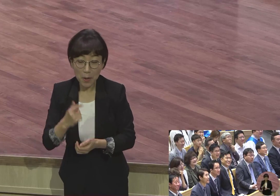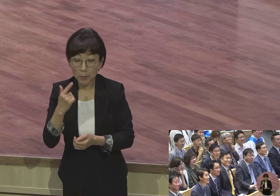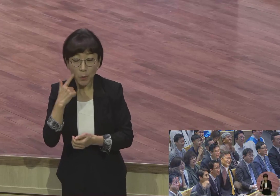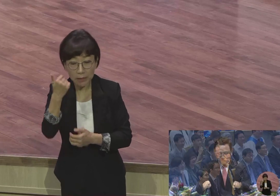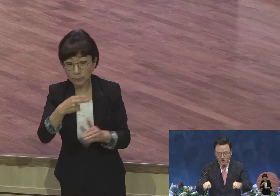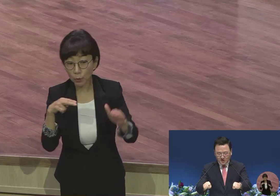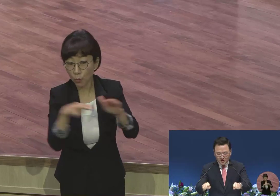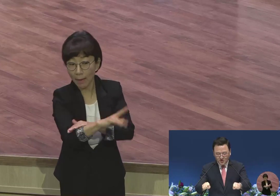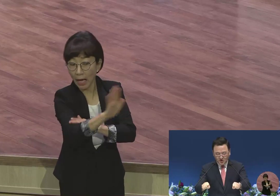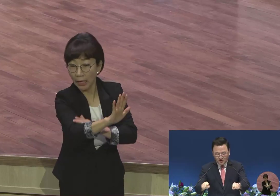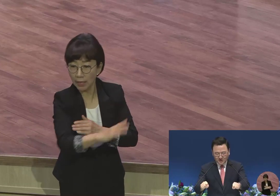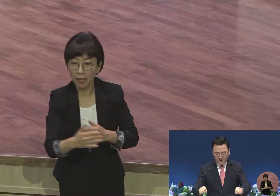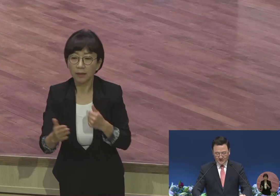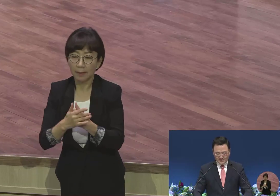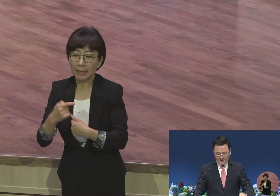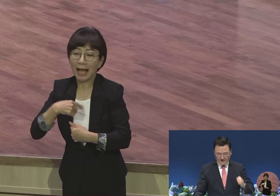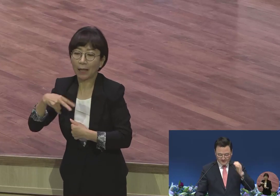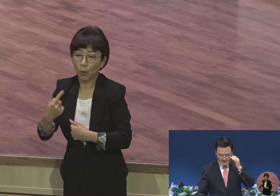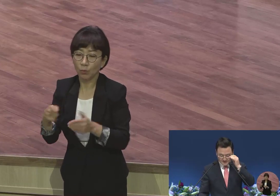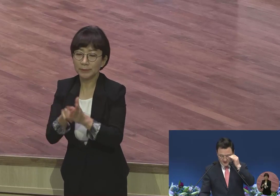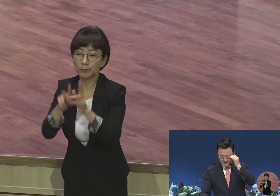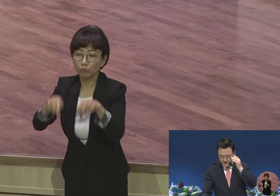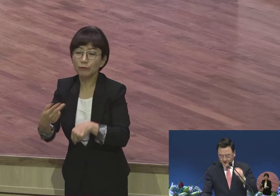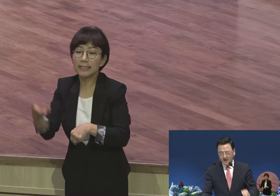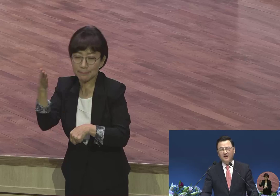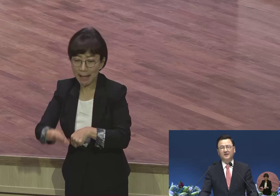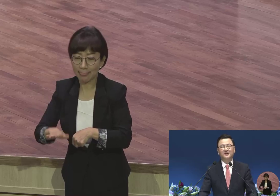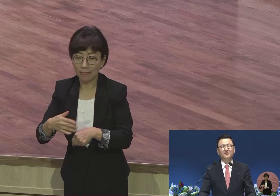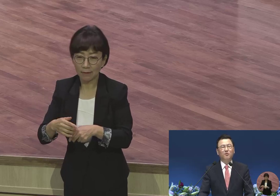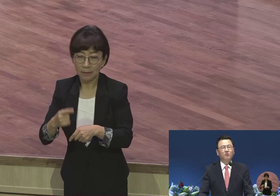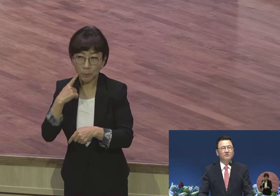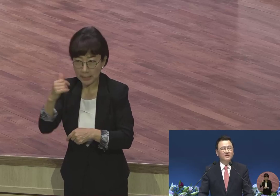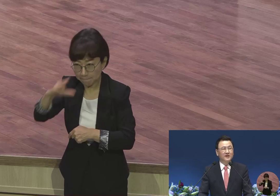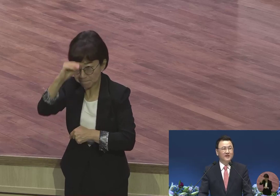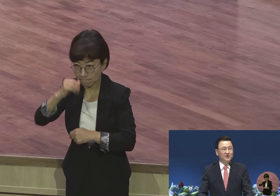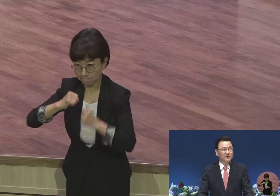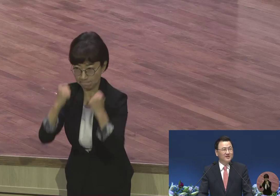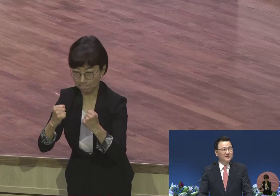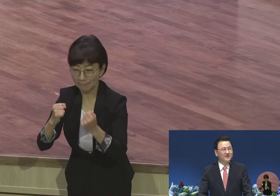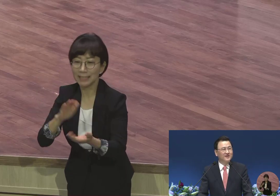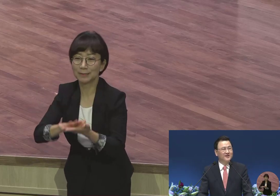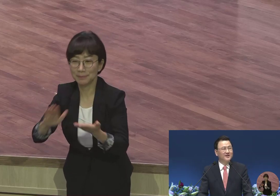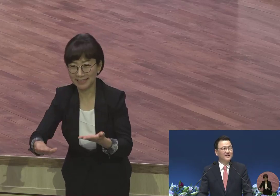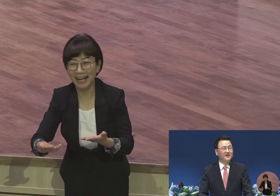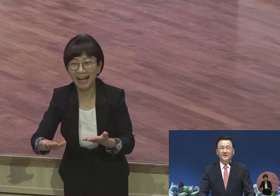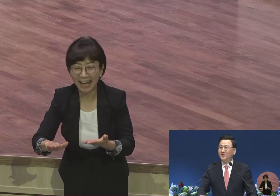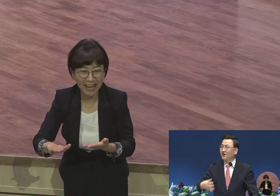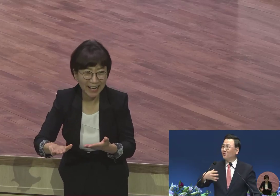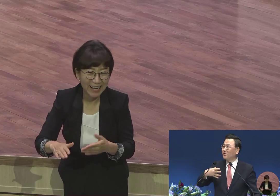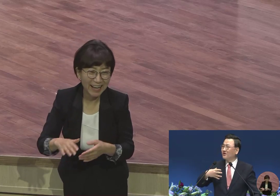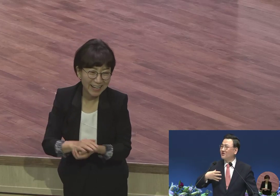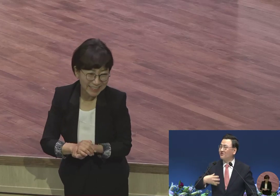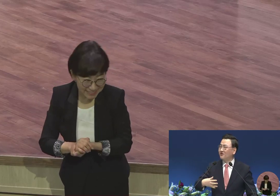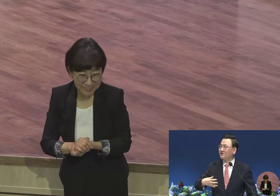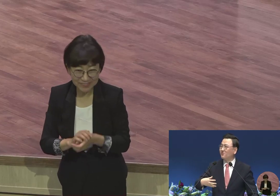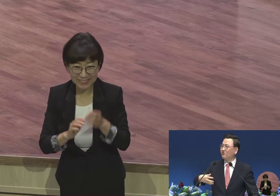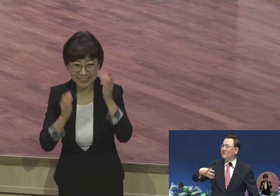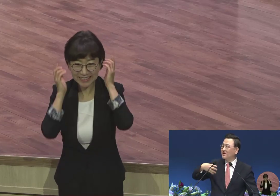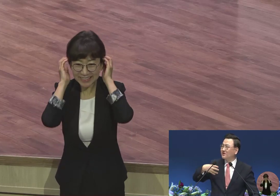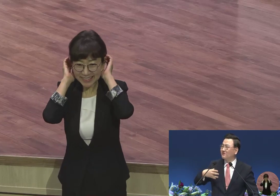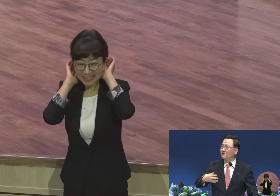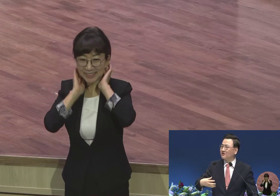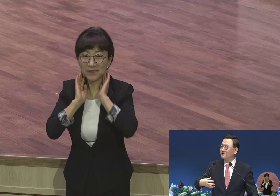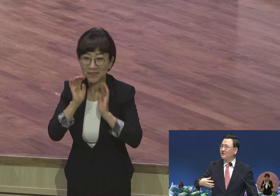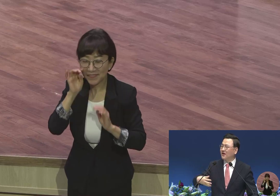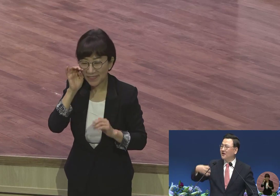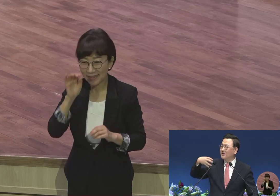나가냐. 둘이 손잡고 7.1 견딘 거. 야, 이게 목사의 정체성, 장로라는 정체성,